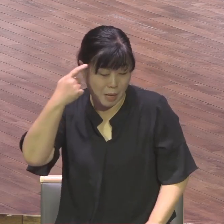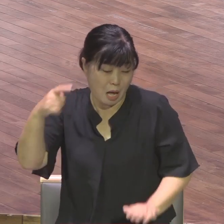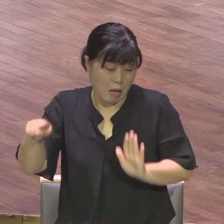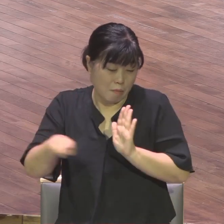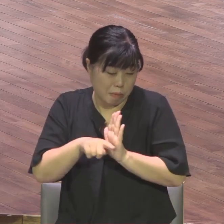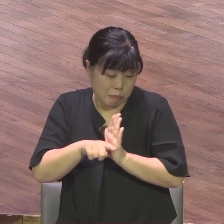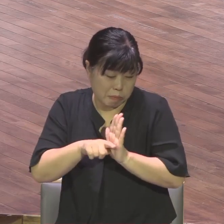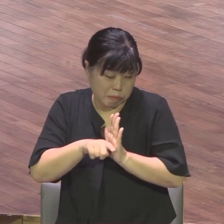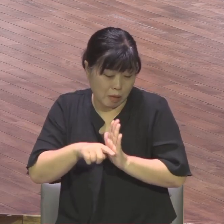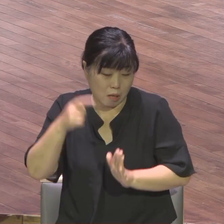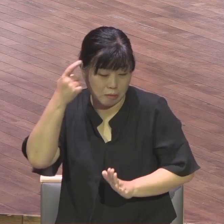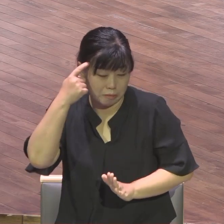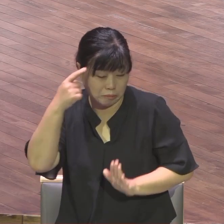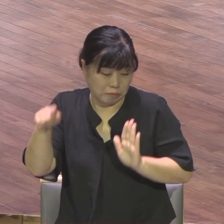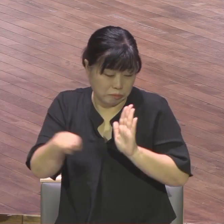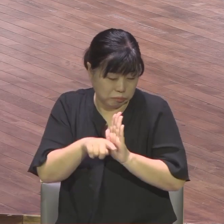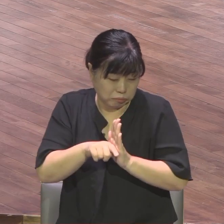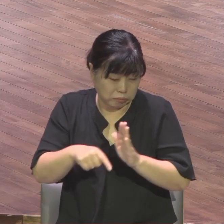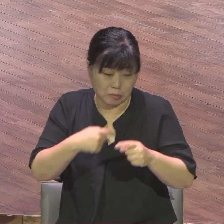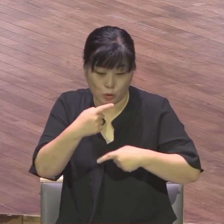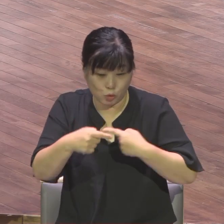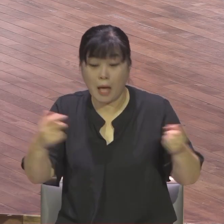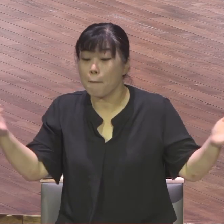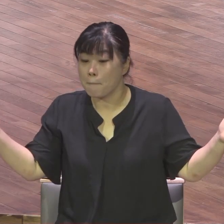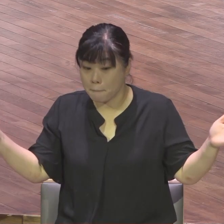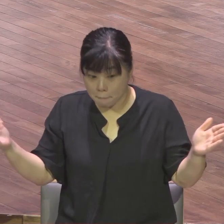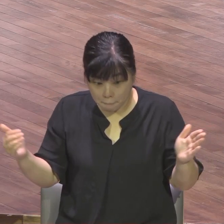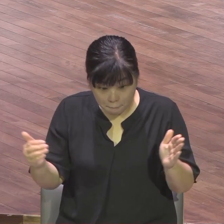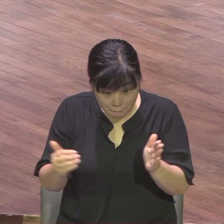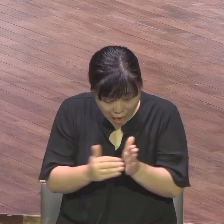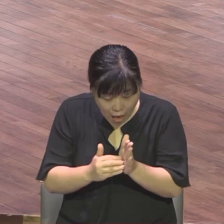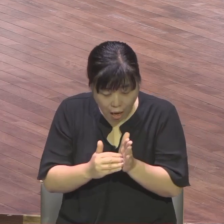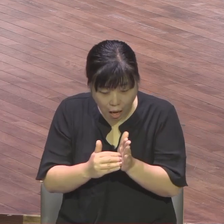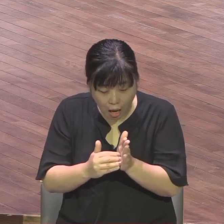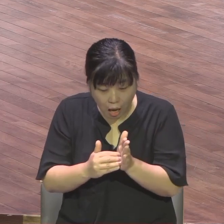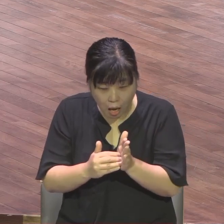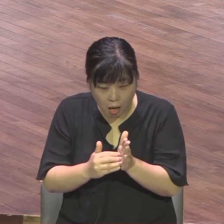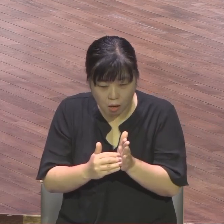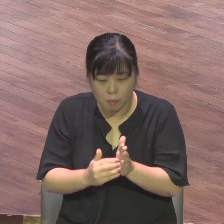지금 당장 해결된다. 이 편견.